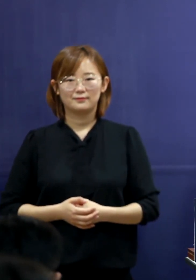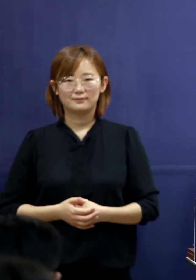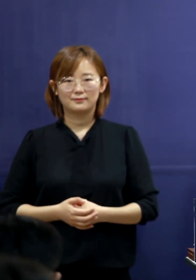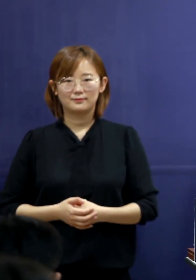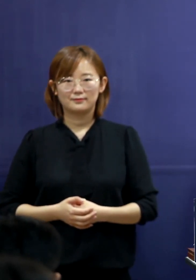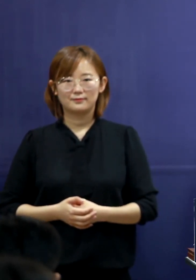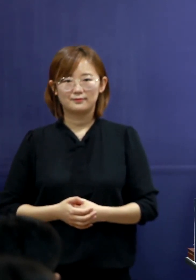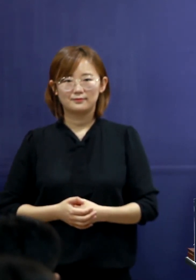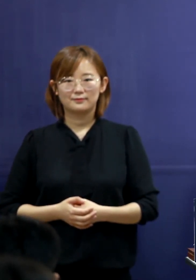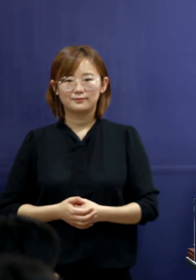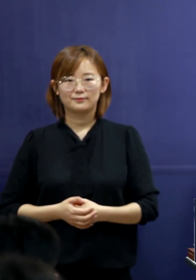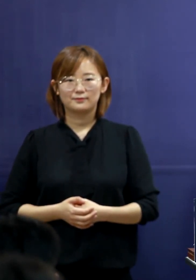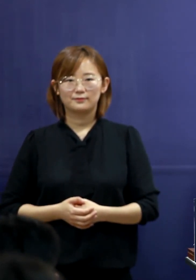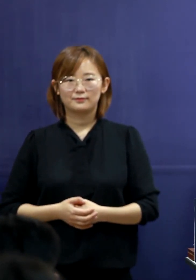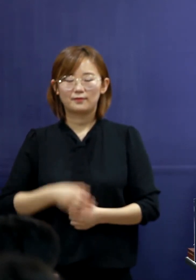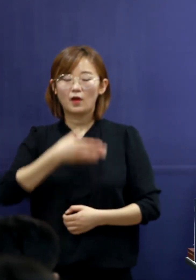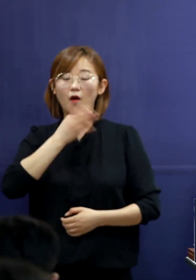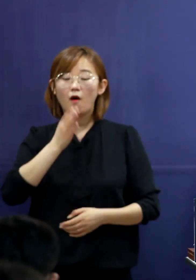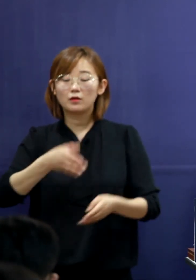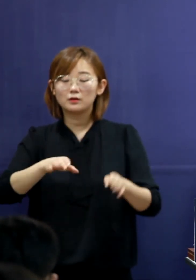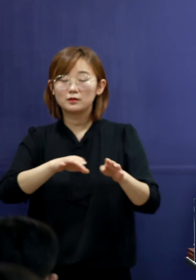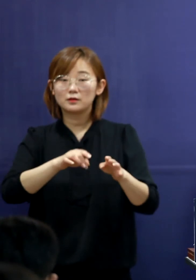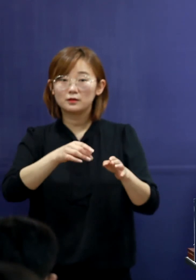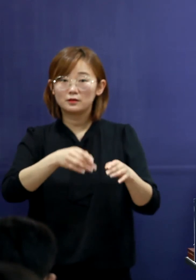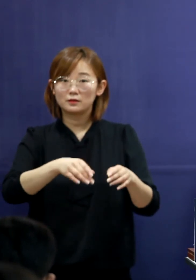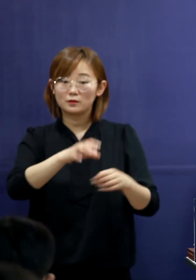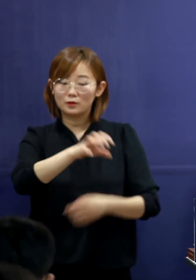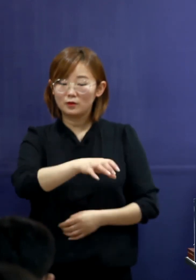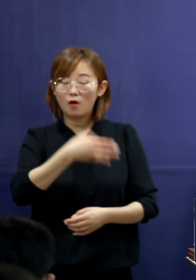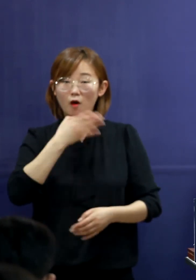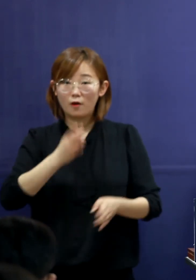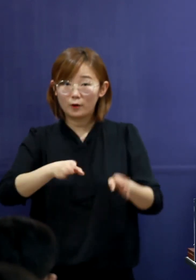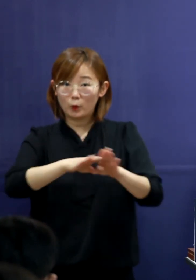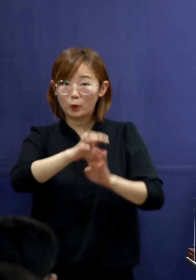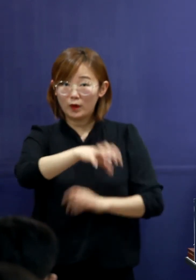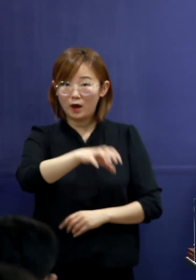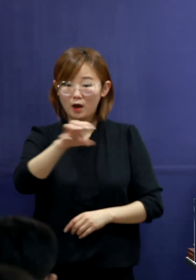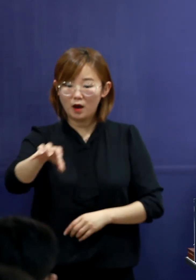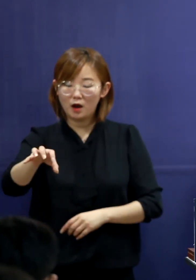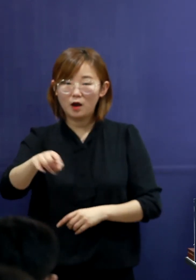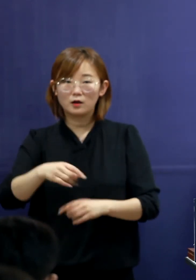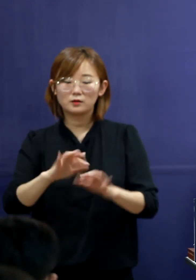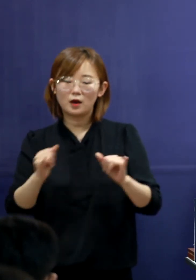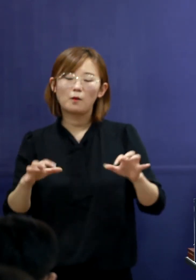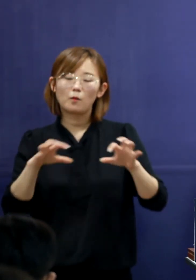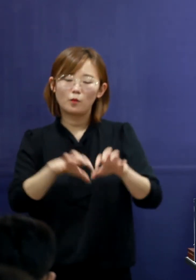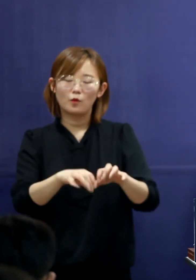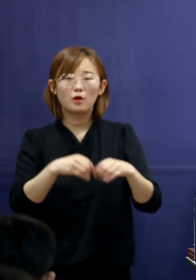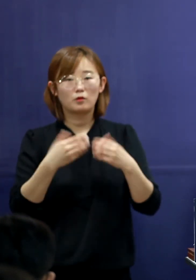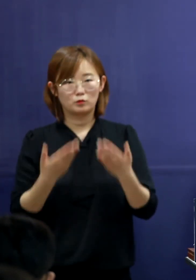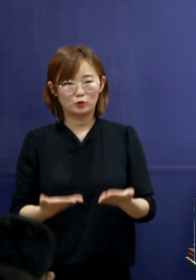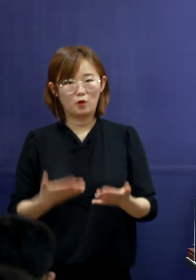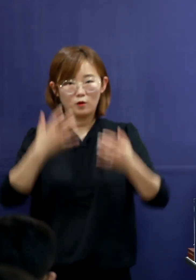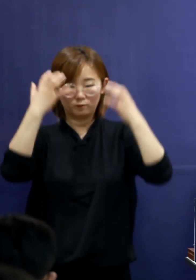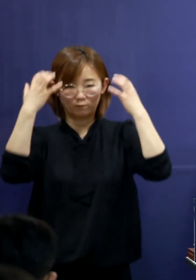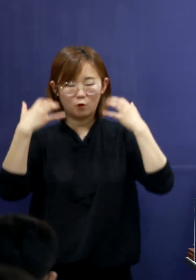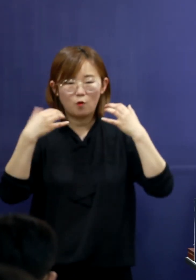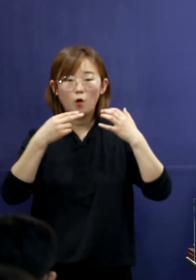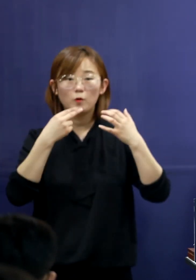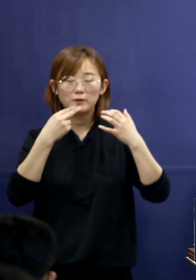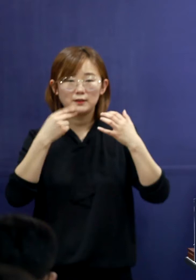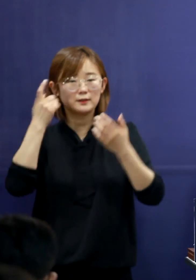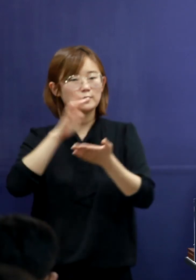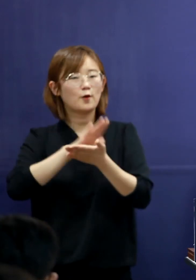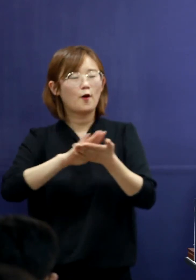그 경로당 같은 데 모여서 좀 무더위를 피하면은 좀 바람직스럽긴 한데 저희가 이제